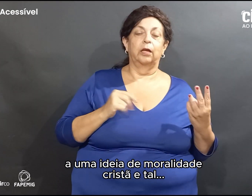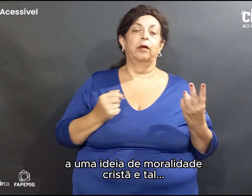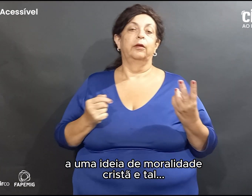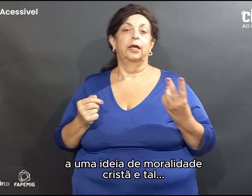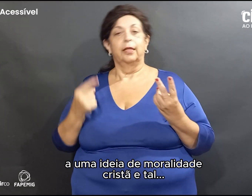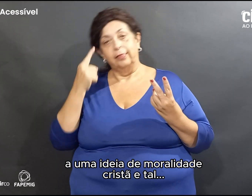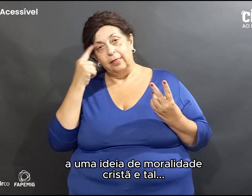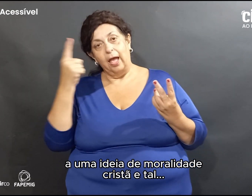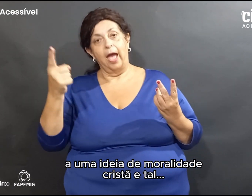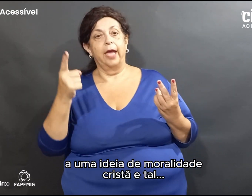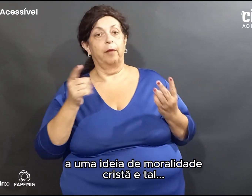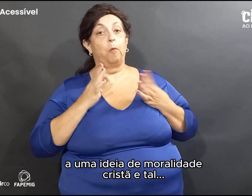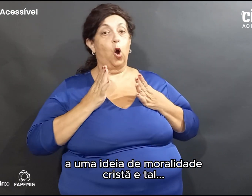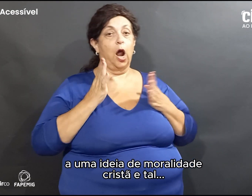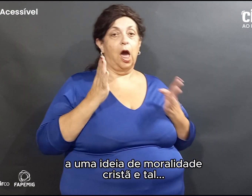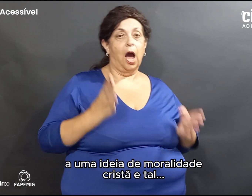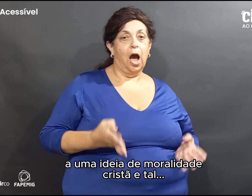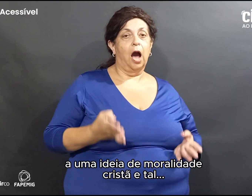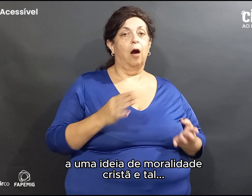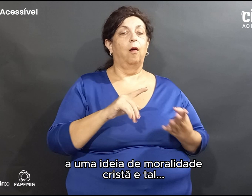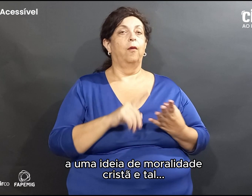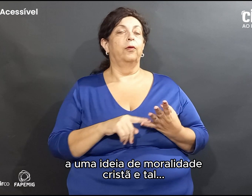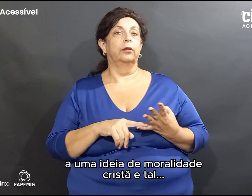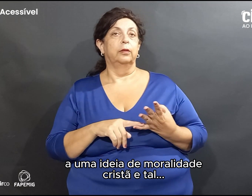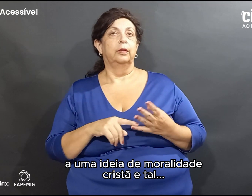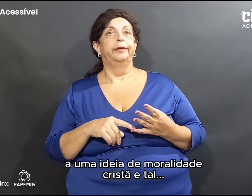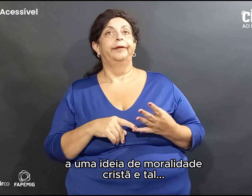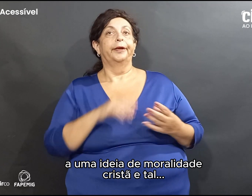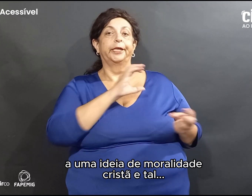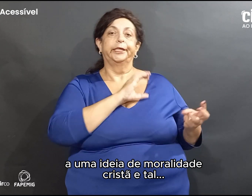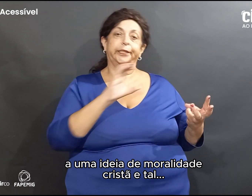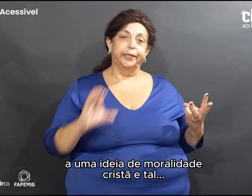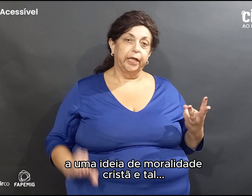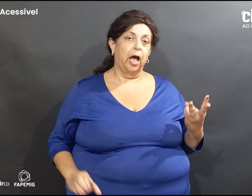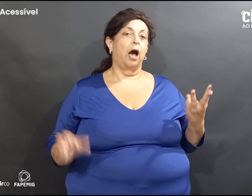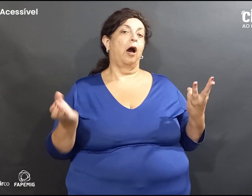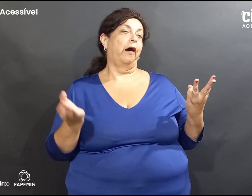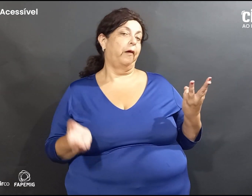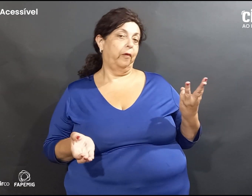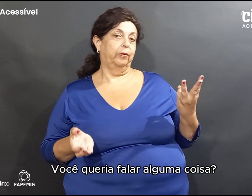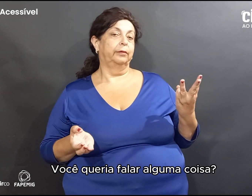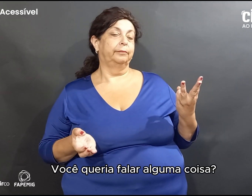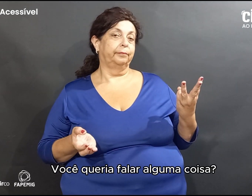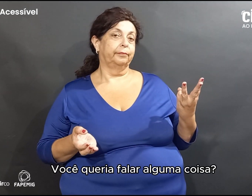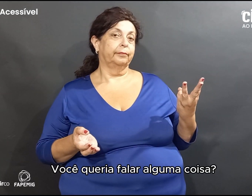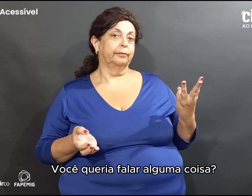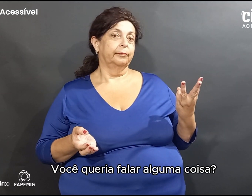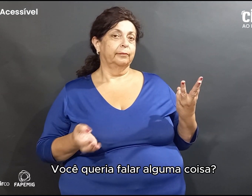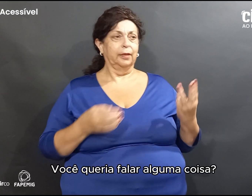de moralidade Sim. cristã e tal, né? Você queria falar alguma coisa?